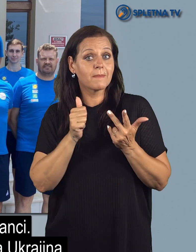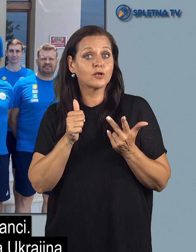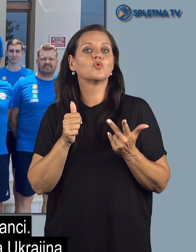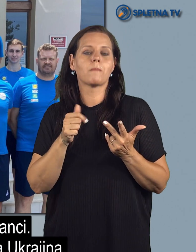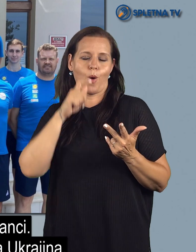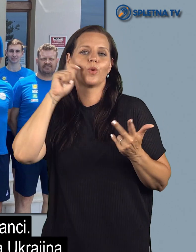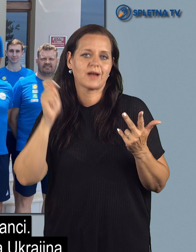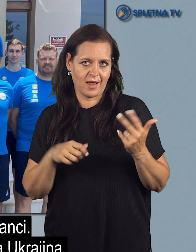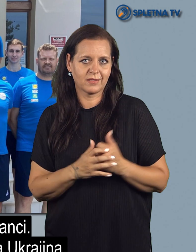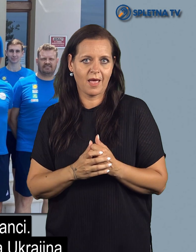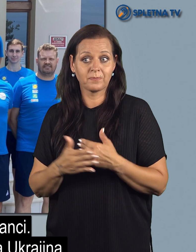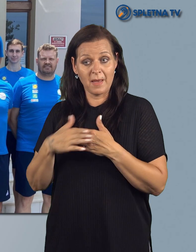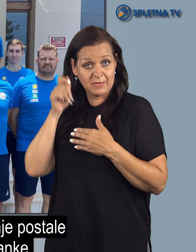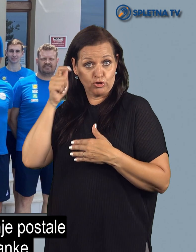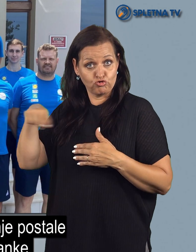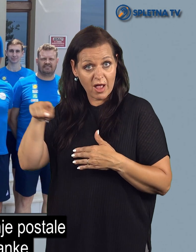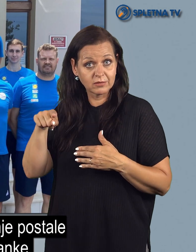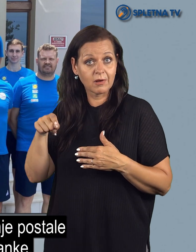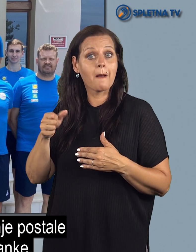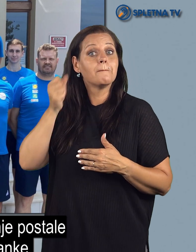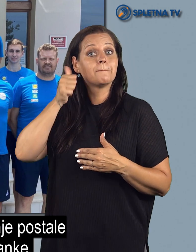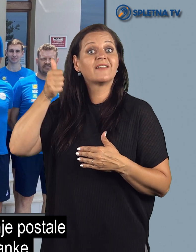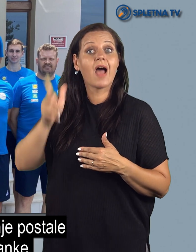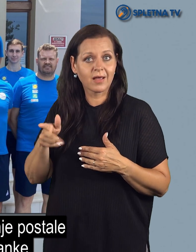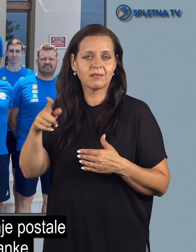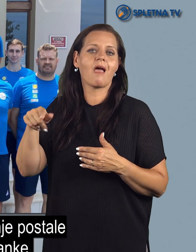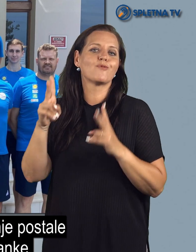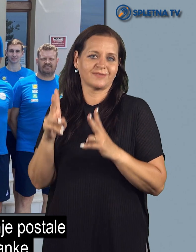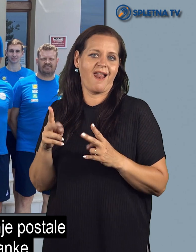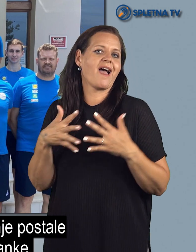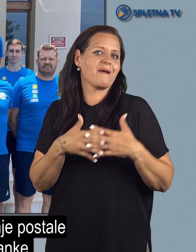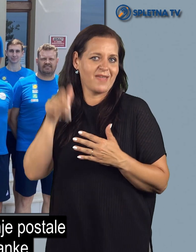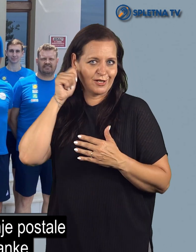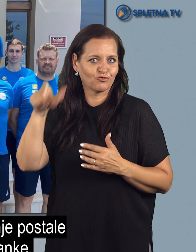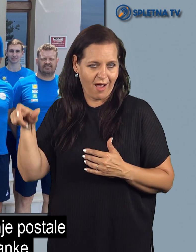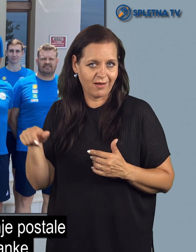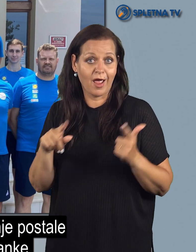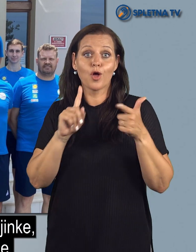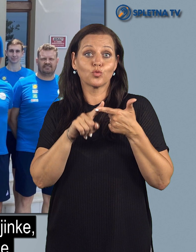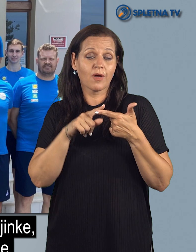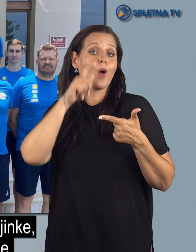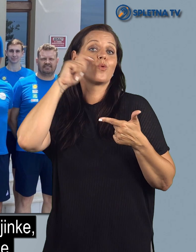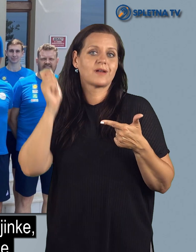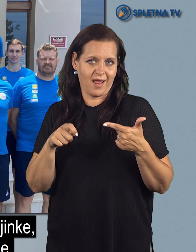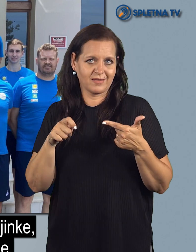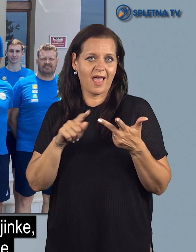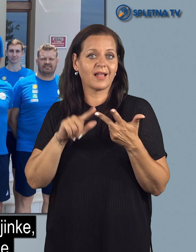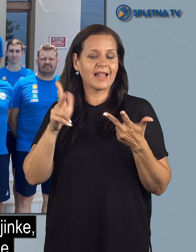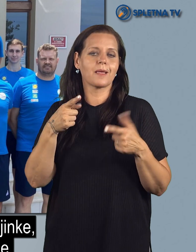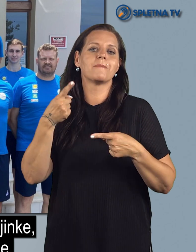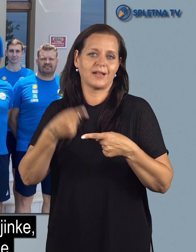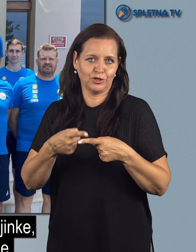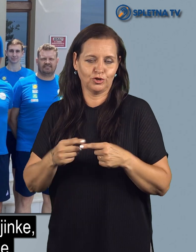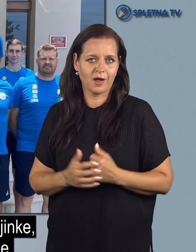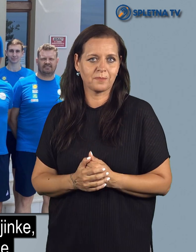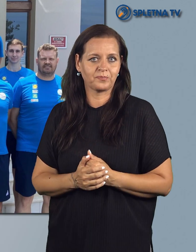3. mesto je osvojila Ukrajina. Pri ženskah so prvakinje postale prav tako Američanke, 2. mesto Ukrajinke,